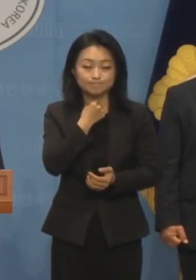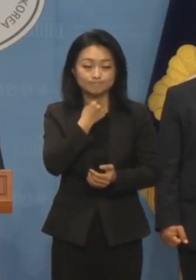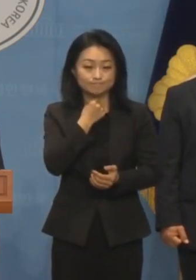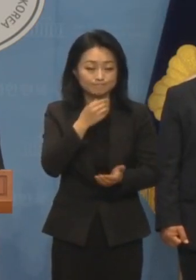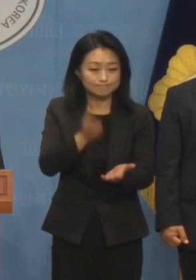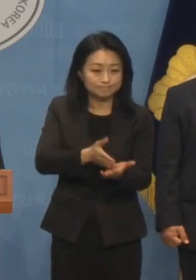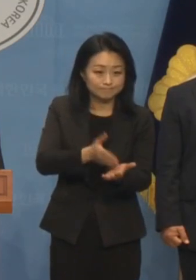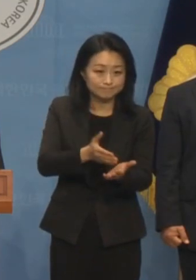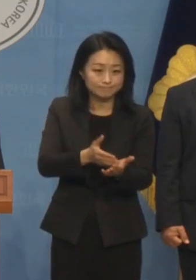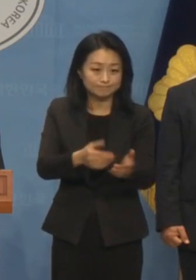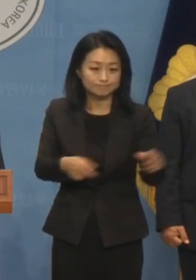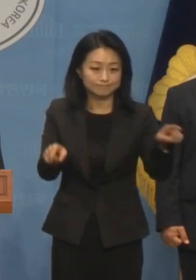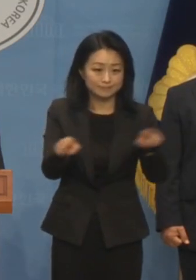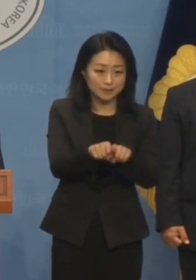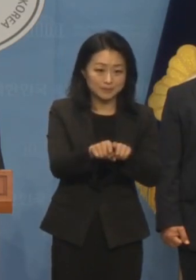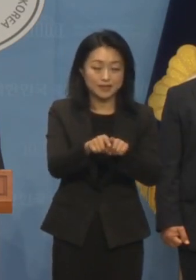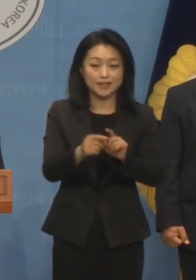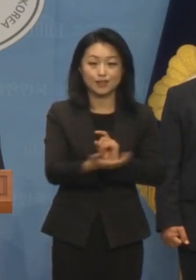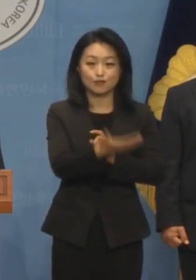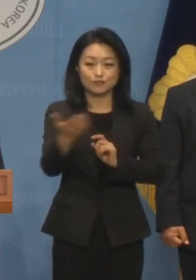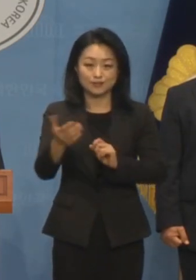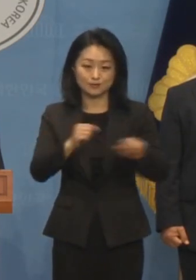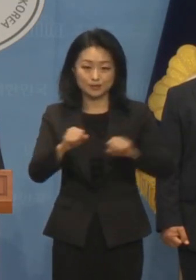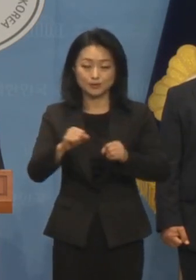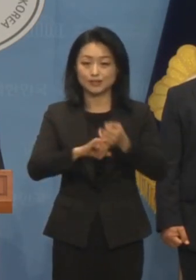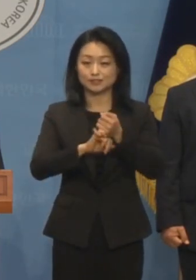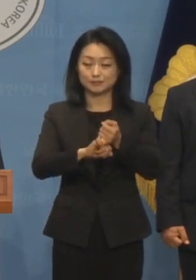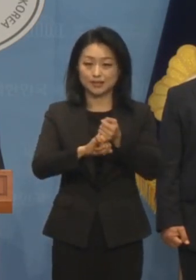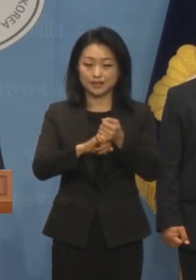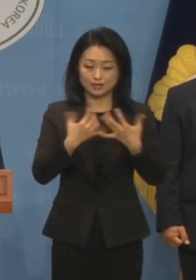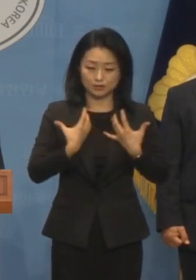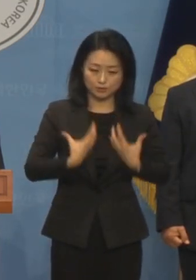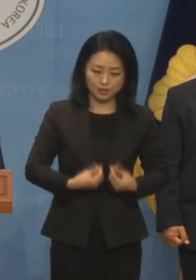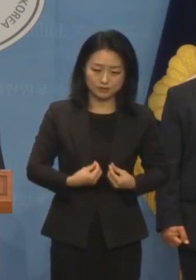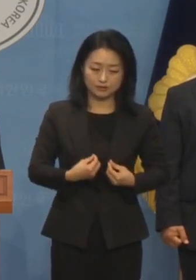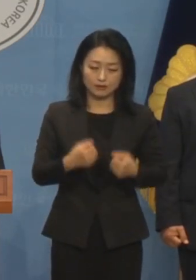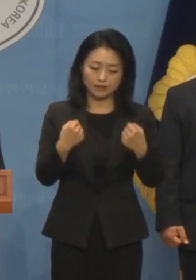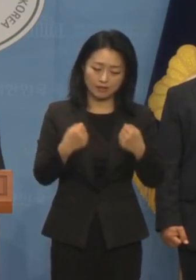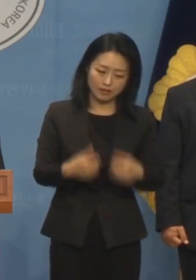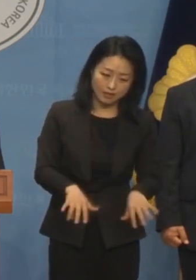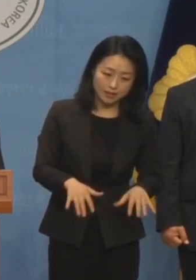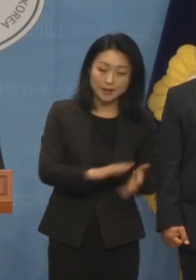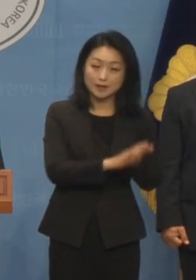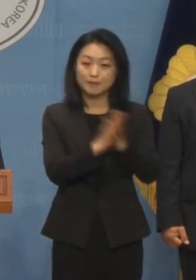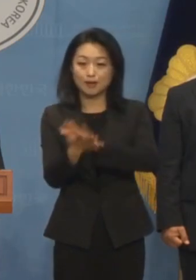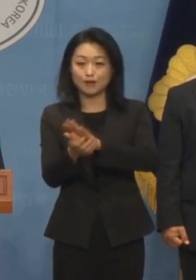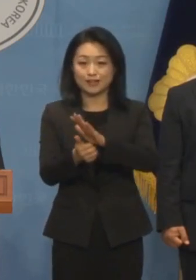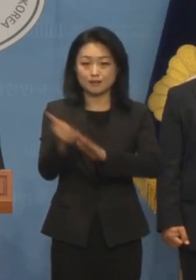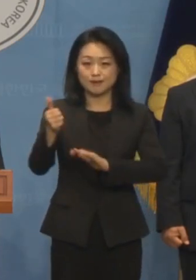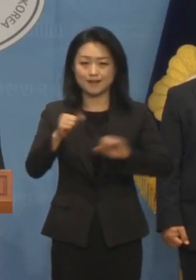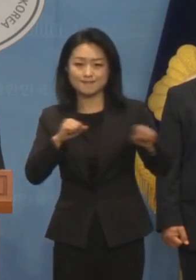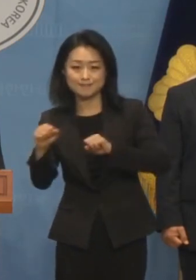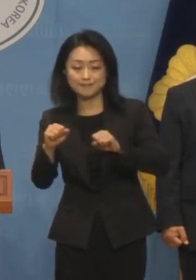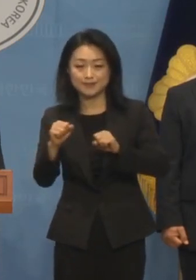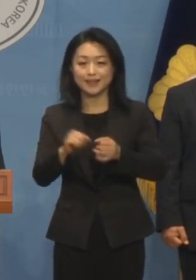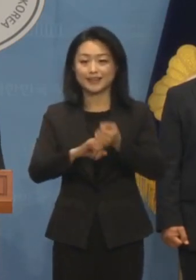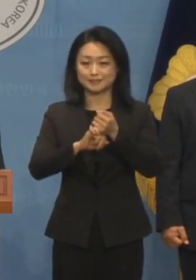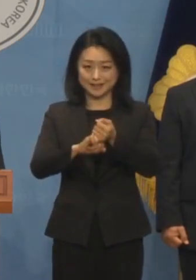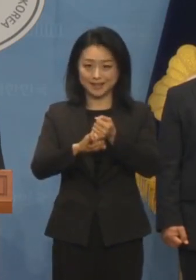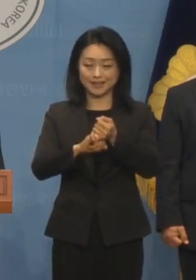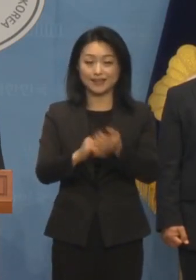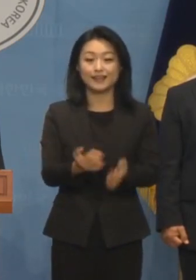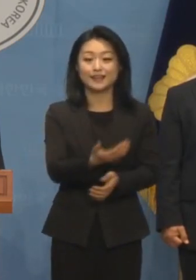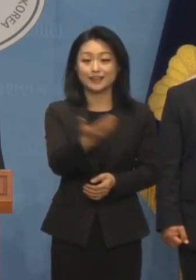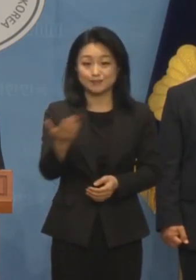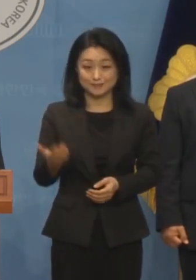올리겠습니다. 좌절과 무력감을 희망과 활력으로 바꿔내겠습니다. 존경하는 당원